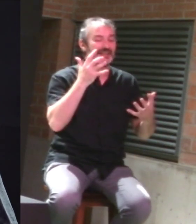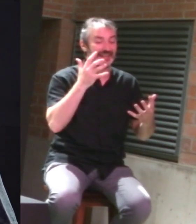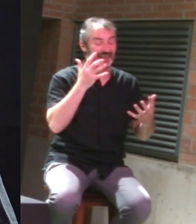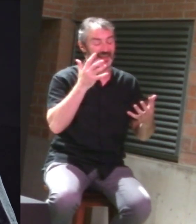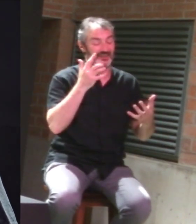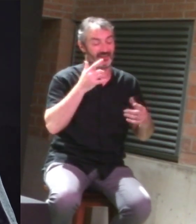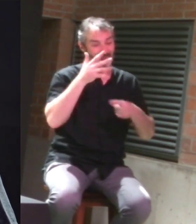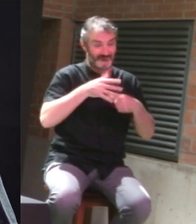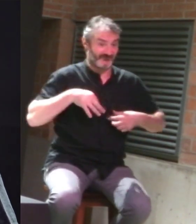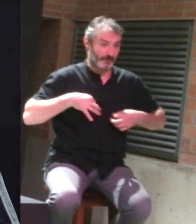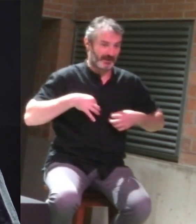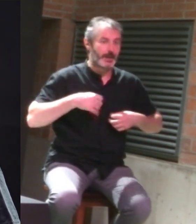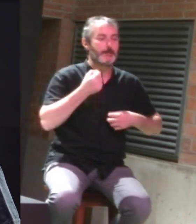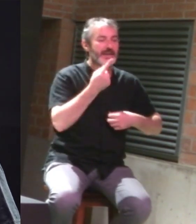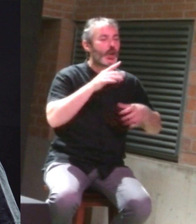1901.